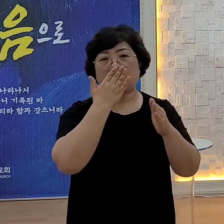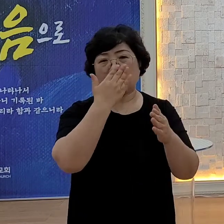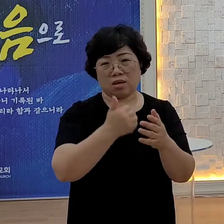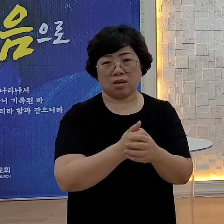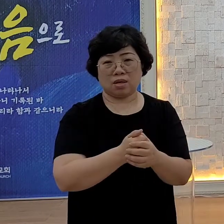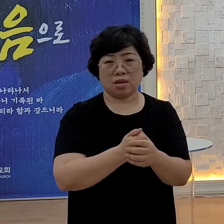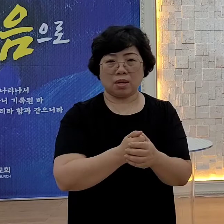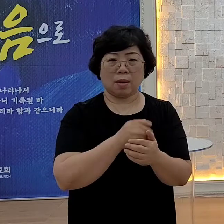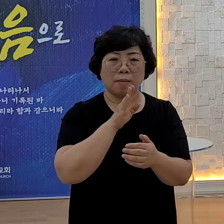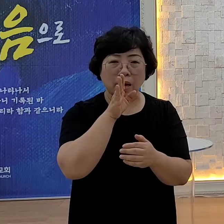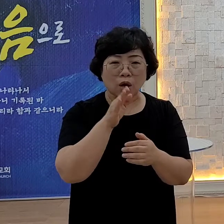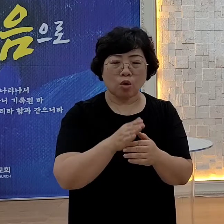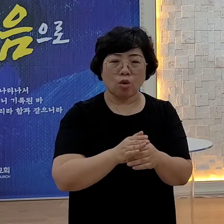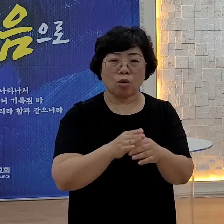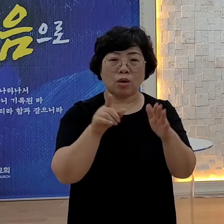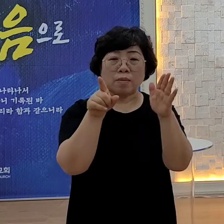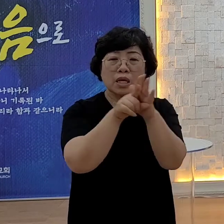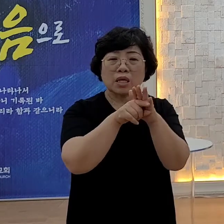과정.